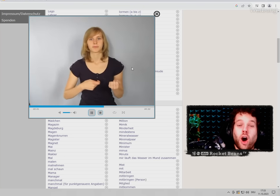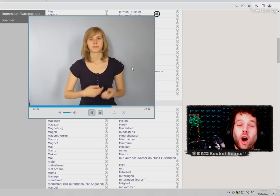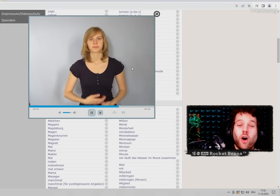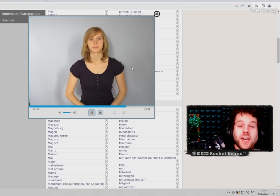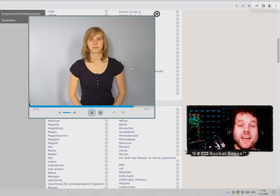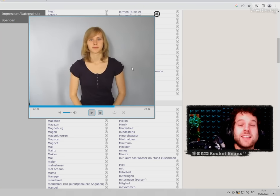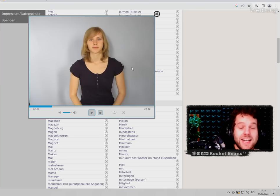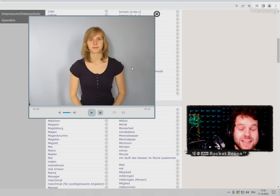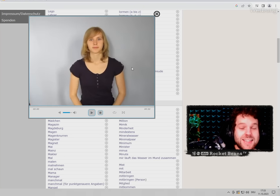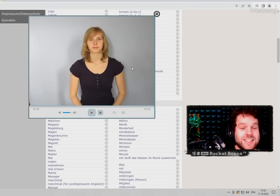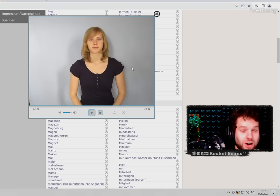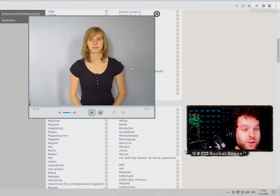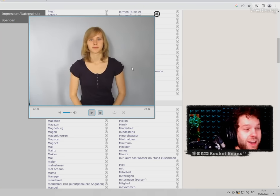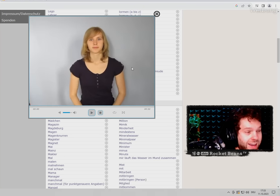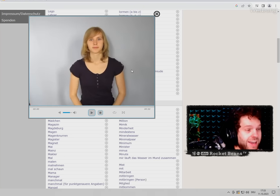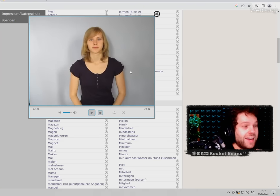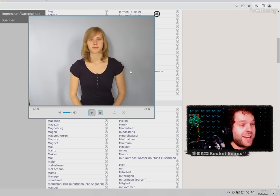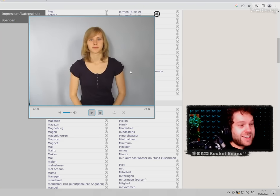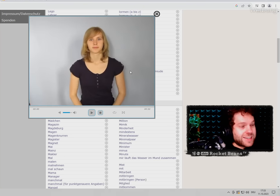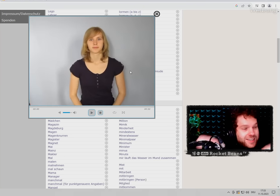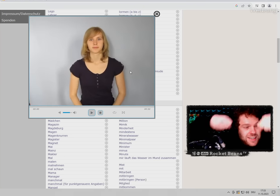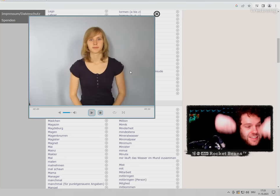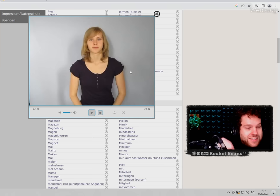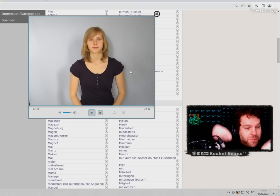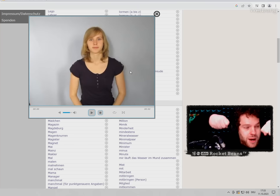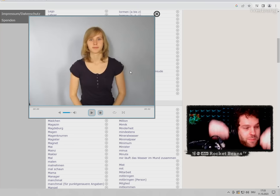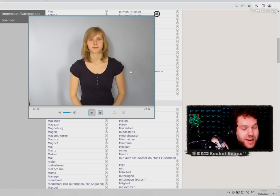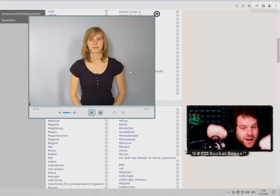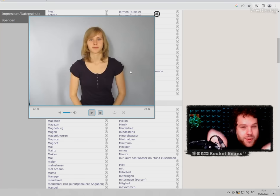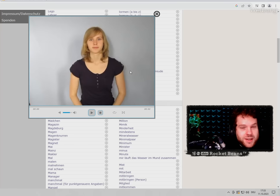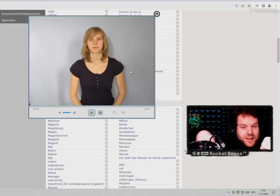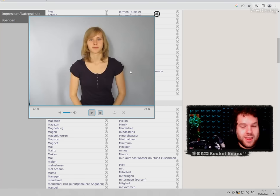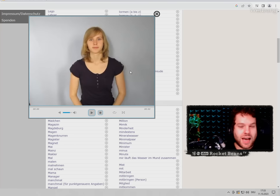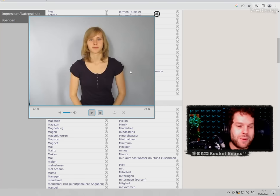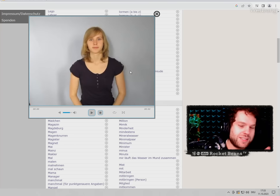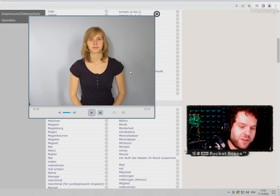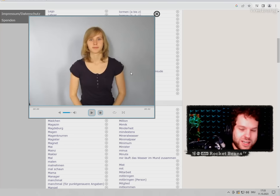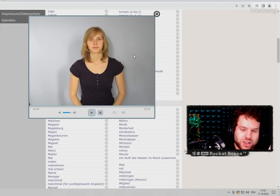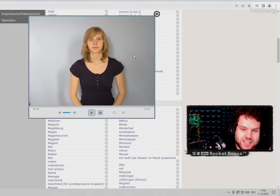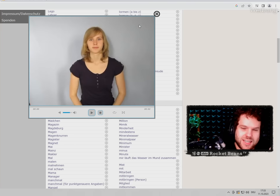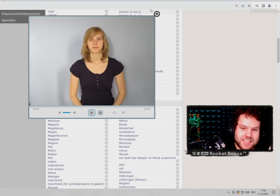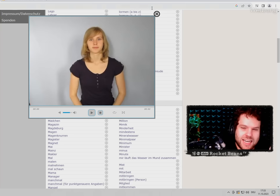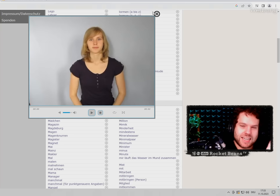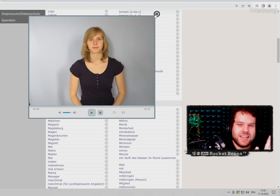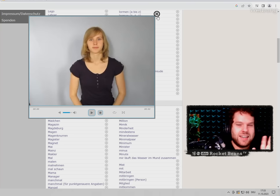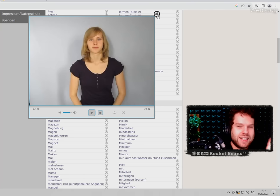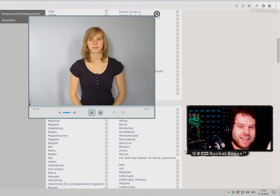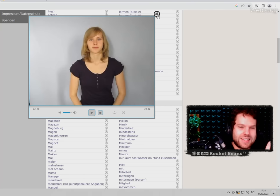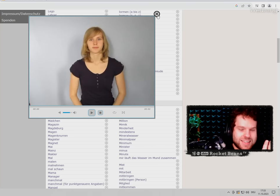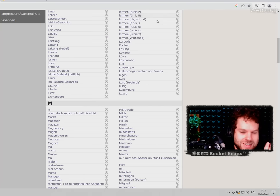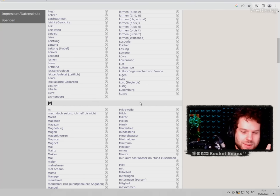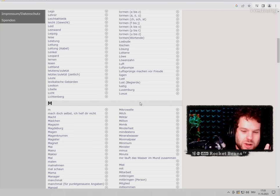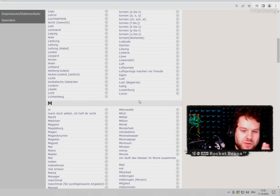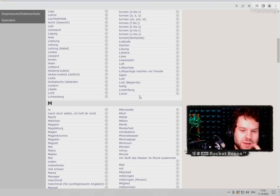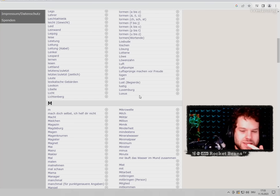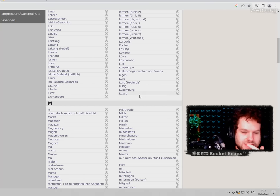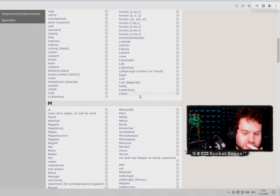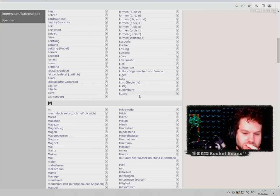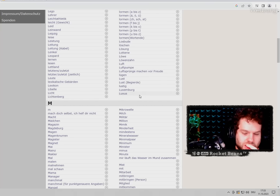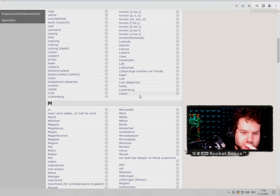Oh, okay, seitlich. Okay. Ich dachte, das ist der Pump it up. Aber das ist vielleicht schon TNT. Da manövriert man sich natürlich auch